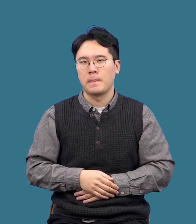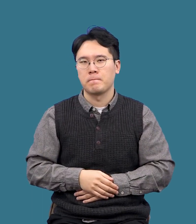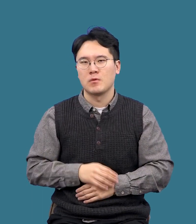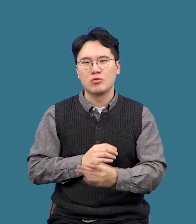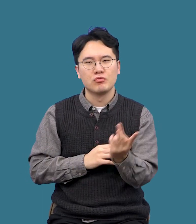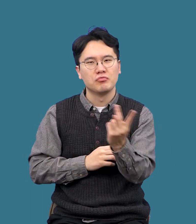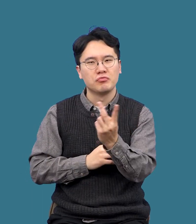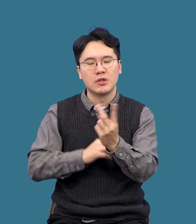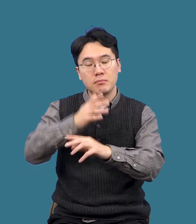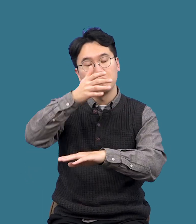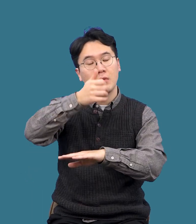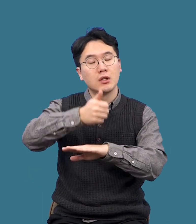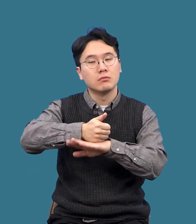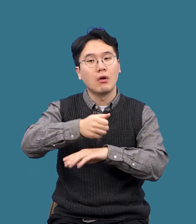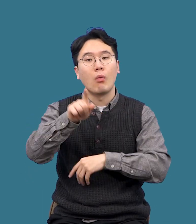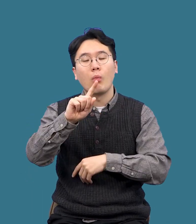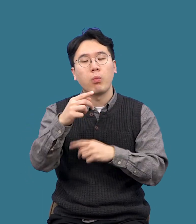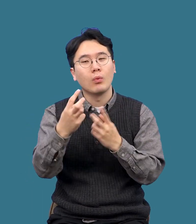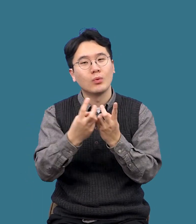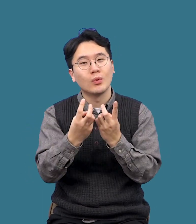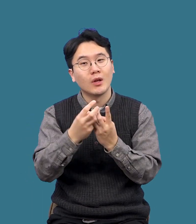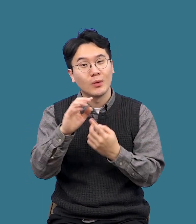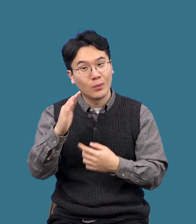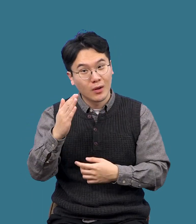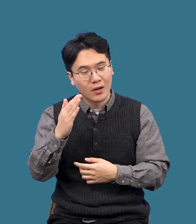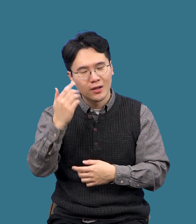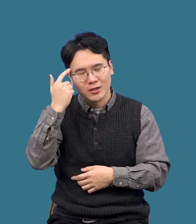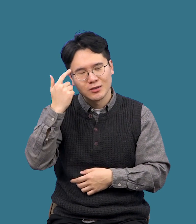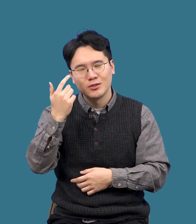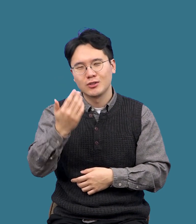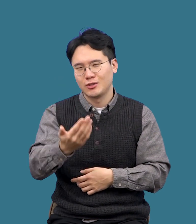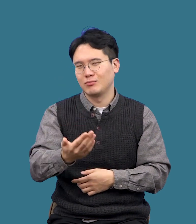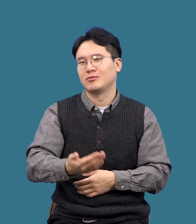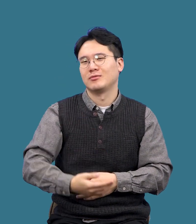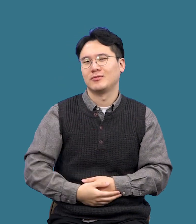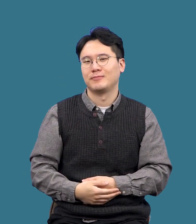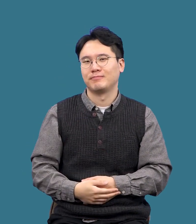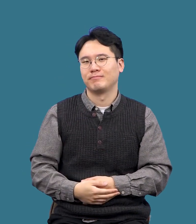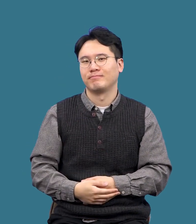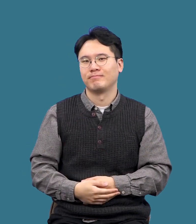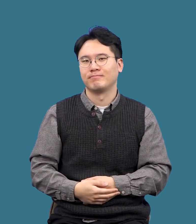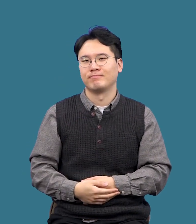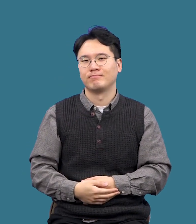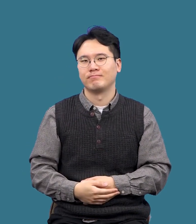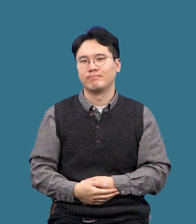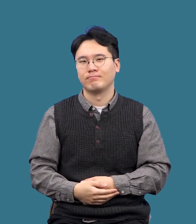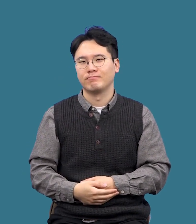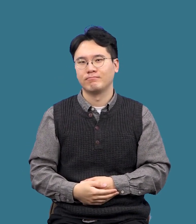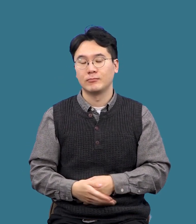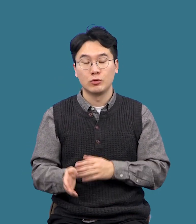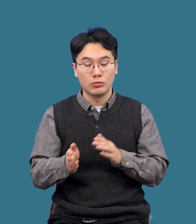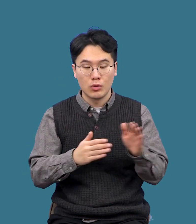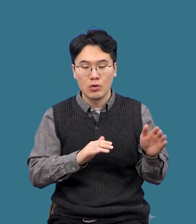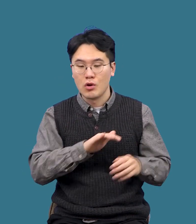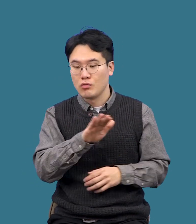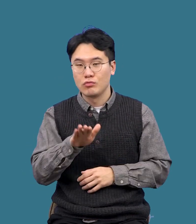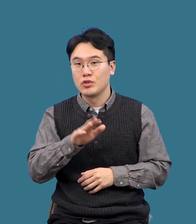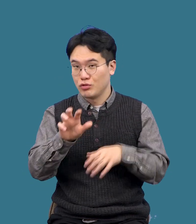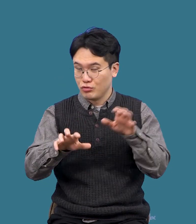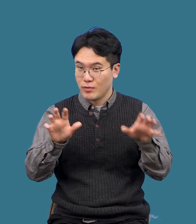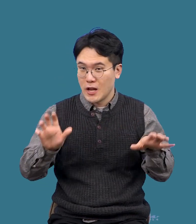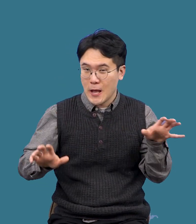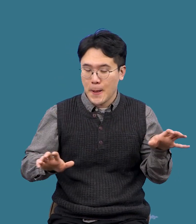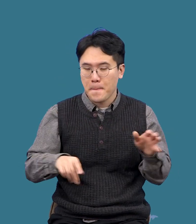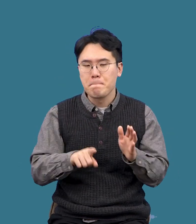것인가? 우리는 질문하지 않을 수가 없습니다. 그런가 하면 우리 주변에 믿지 않는